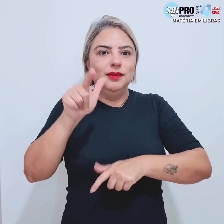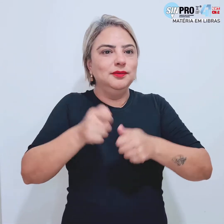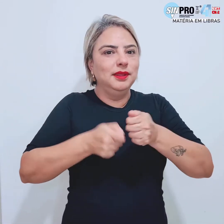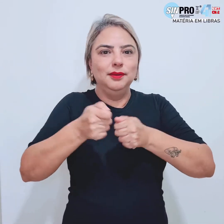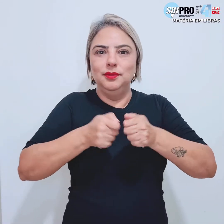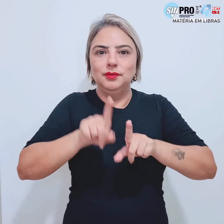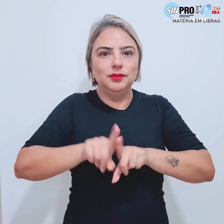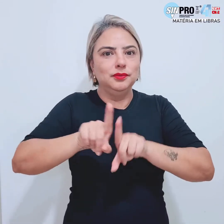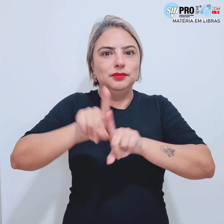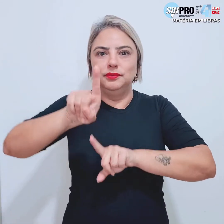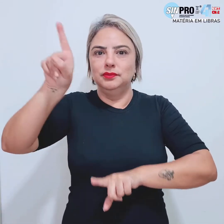cima.